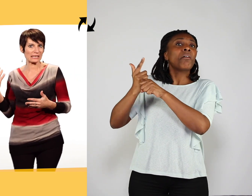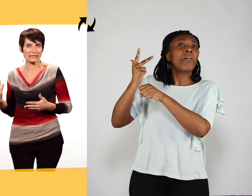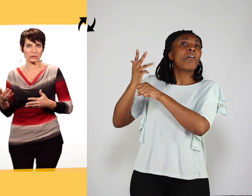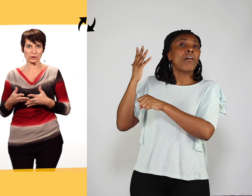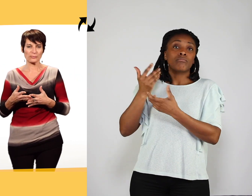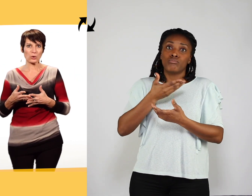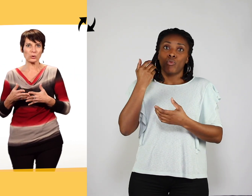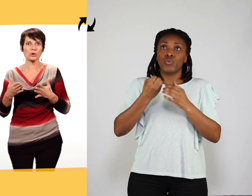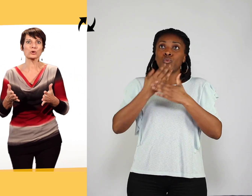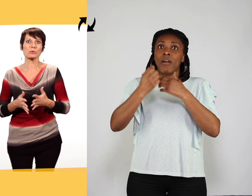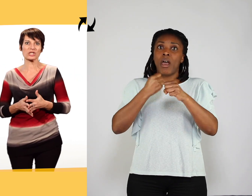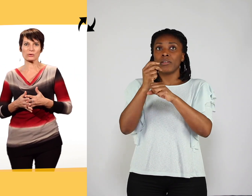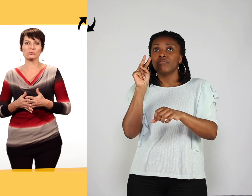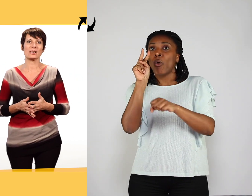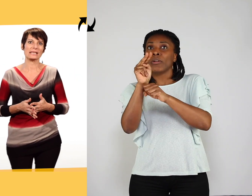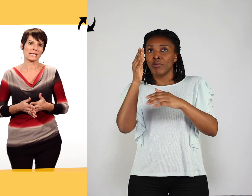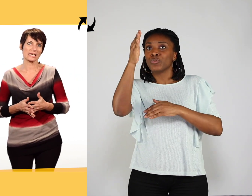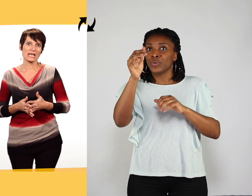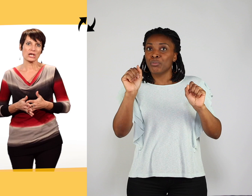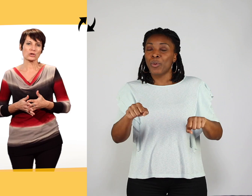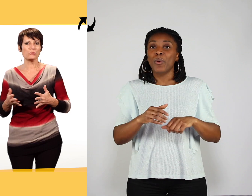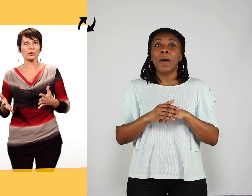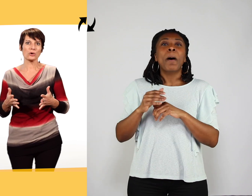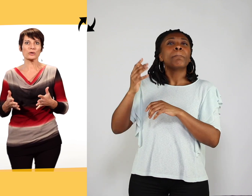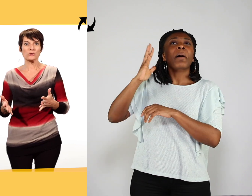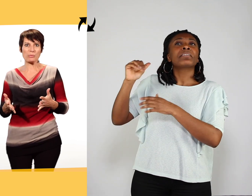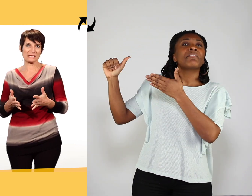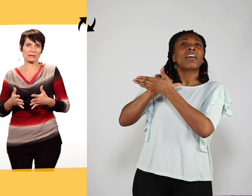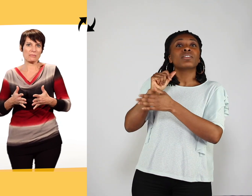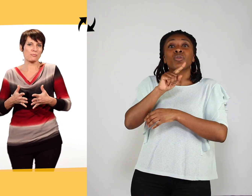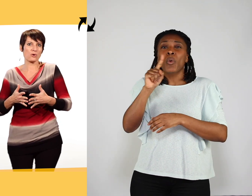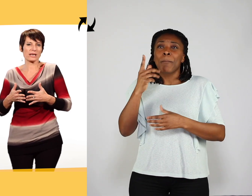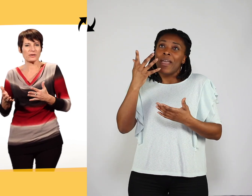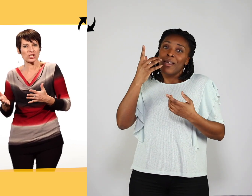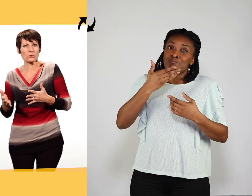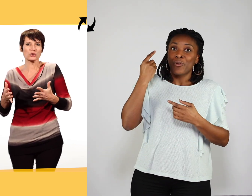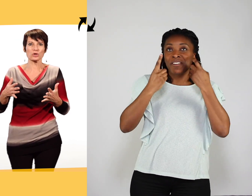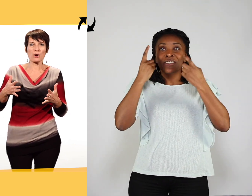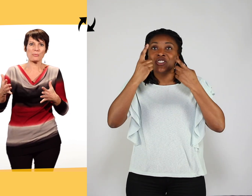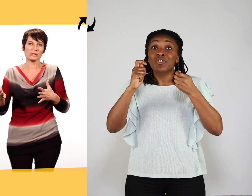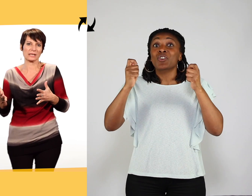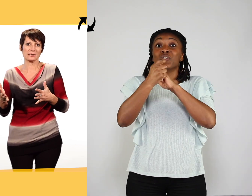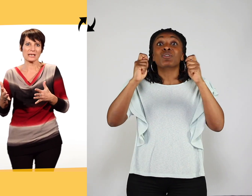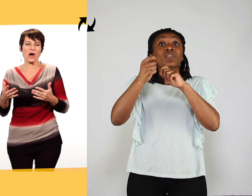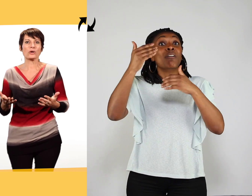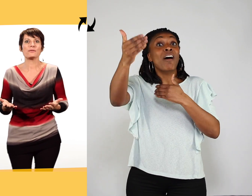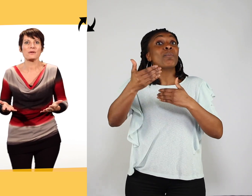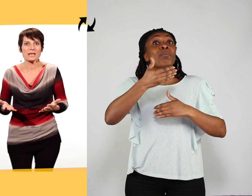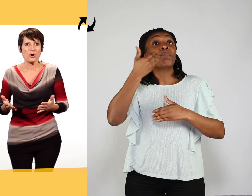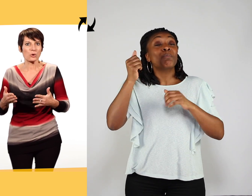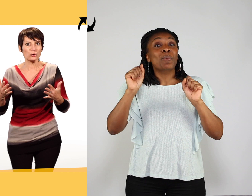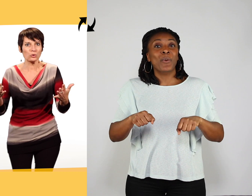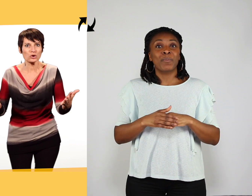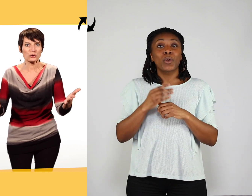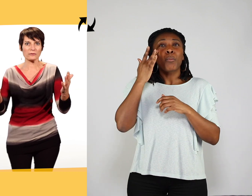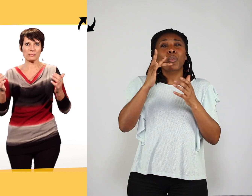années précédentes. Autant se pencher sur la nouvelle année, sans pour autant renier le passé, mais pour réfléchir aux changements à apporter. En effet,